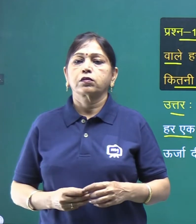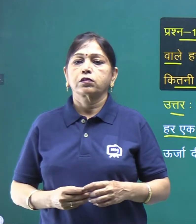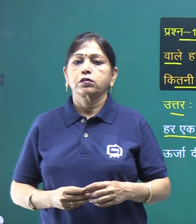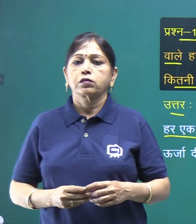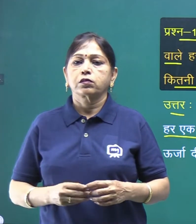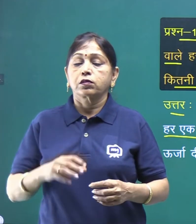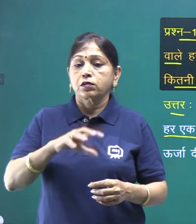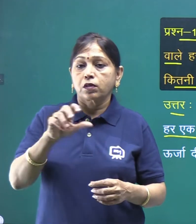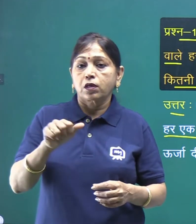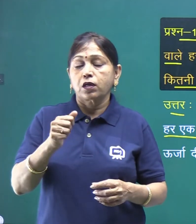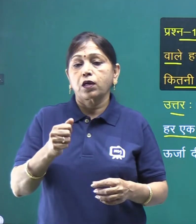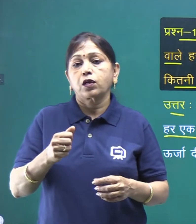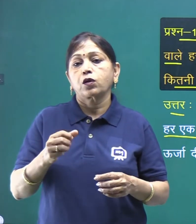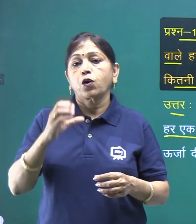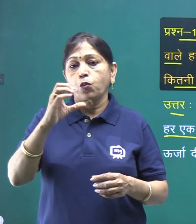हर एक कूलाम